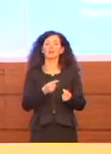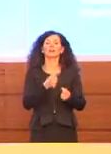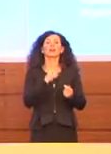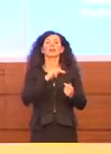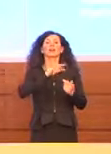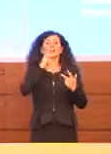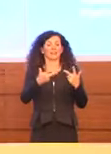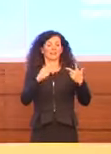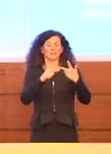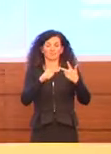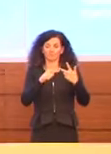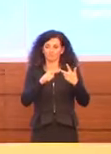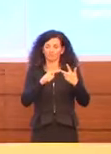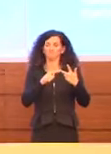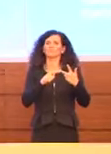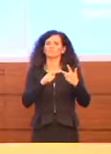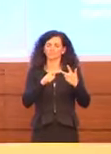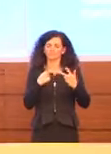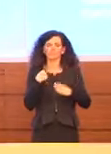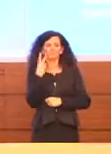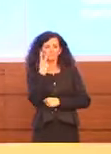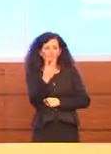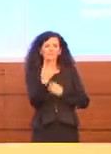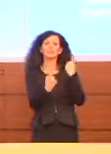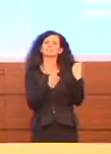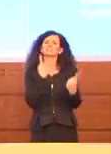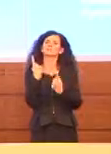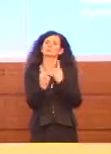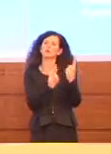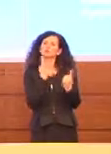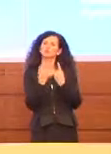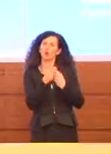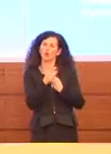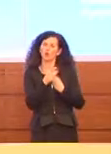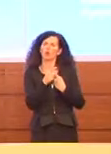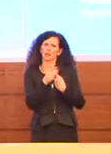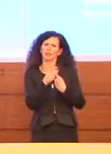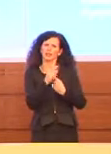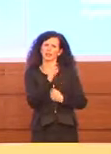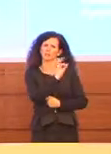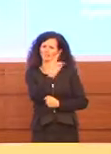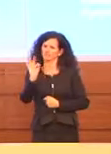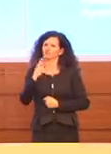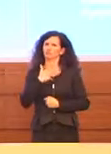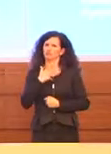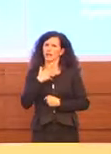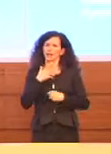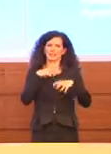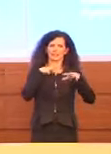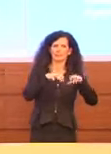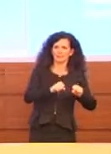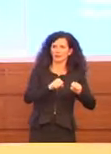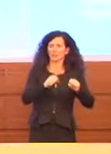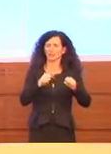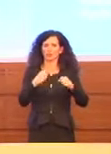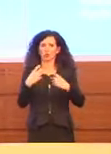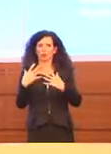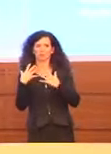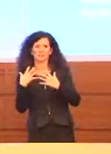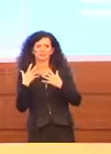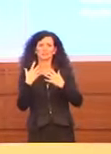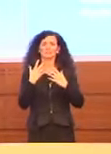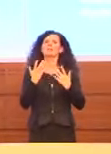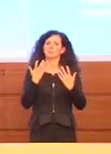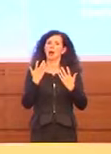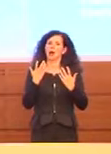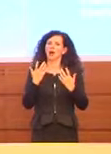quella di trovare una situazione anche a volte di pressione ma certamente anche di comprensione molto